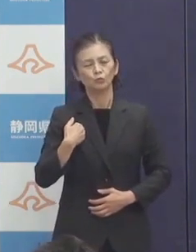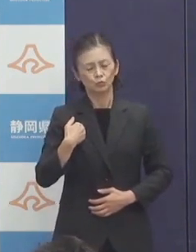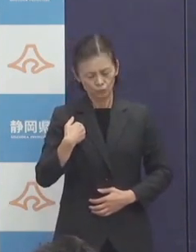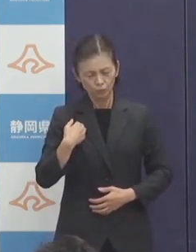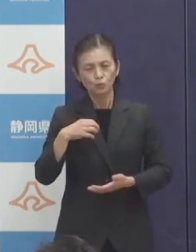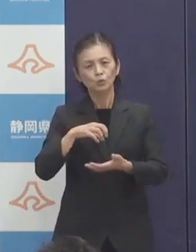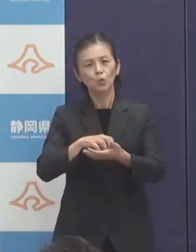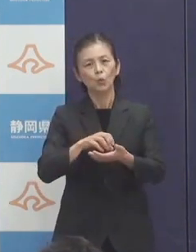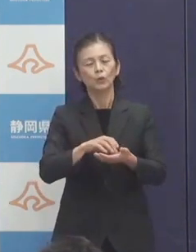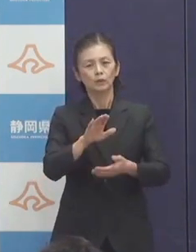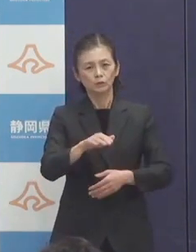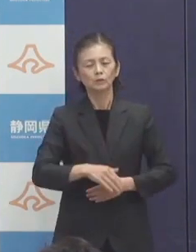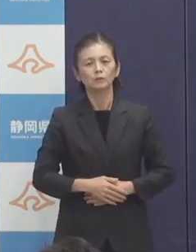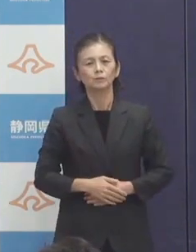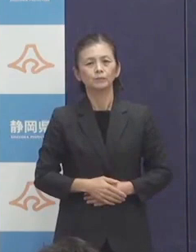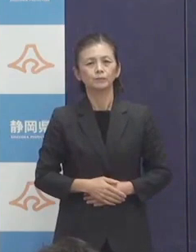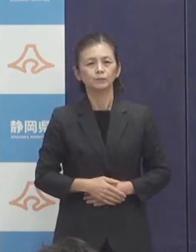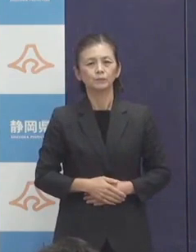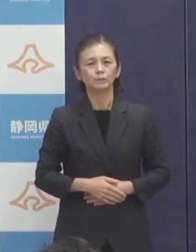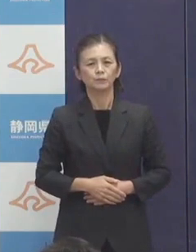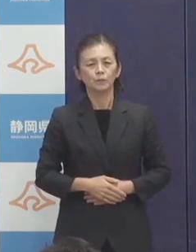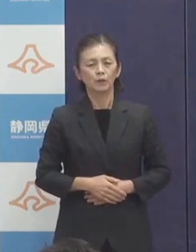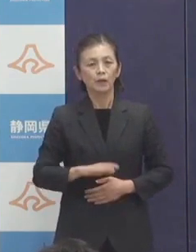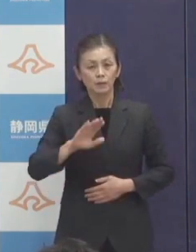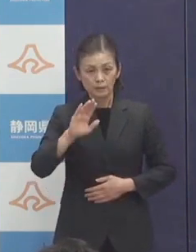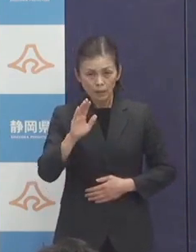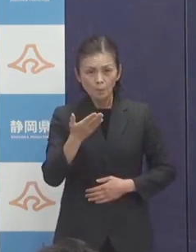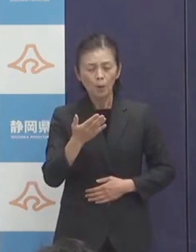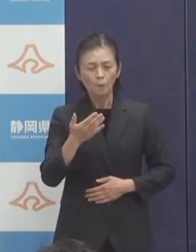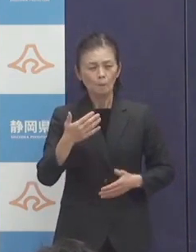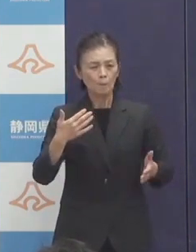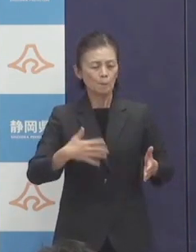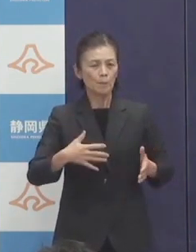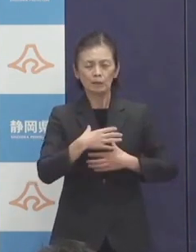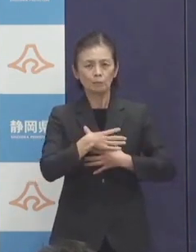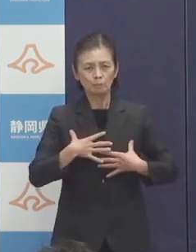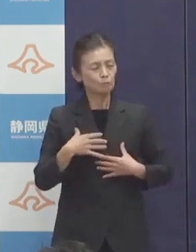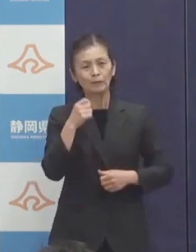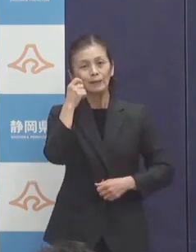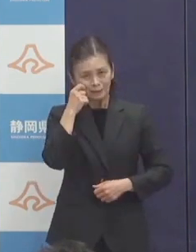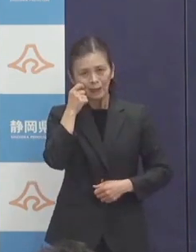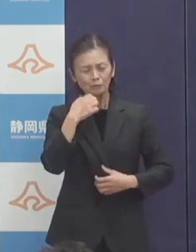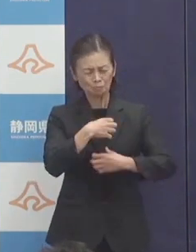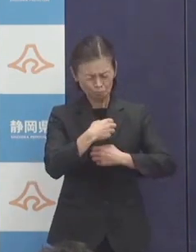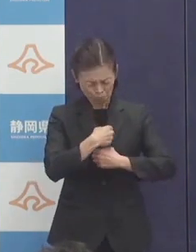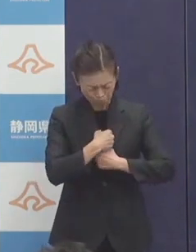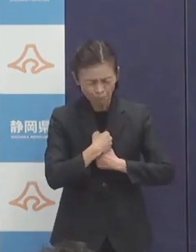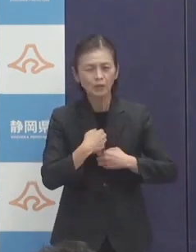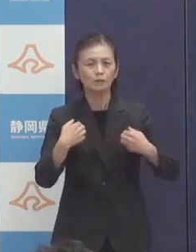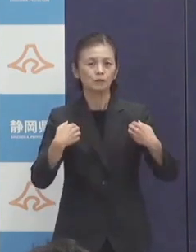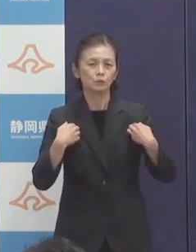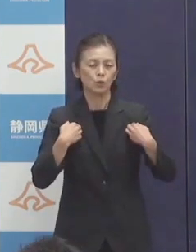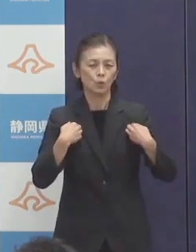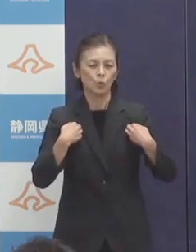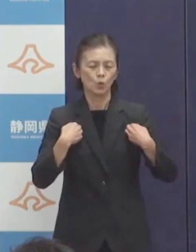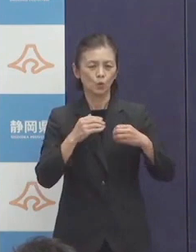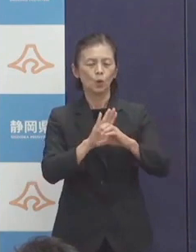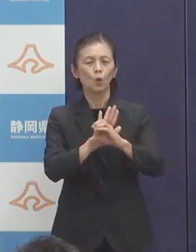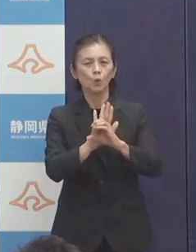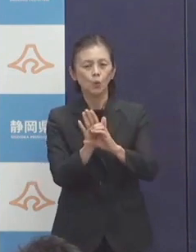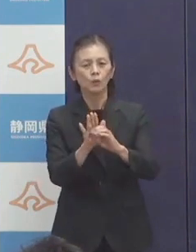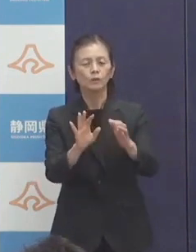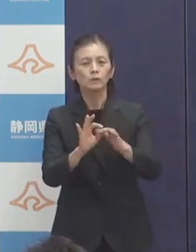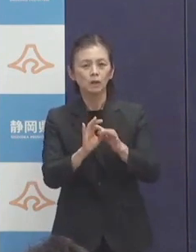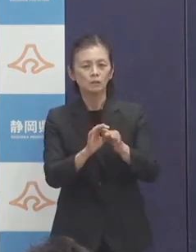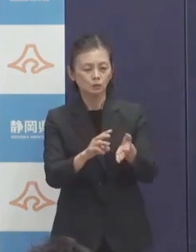。まだ予断も許さない段階でございまして、ウイルスに関わる、